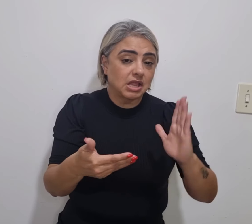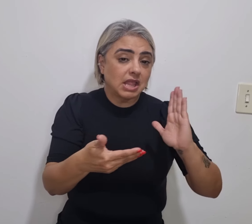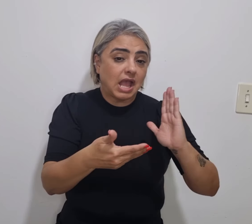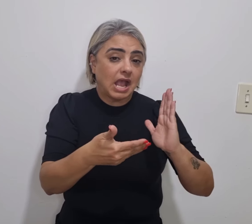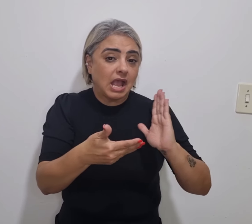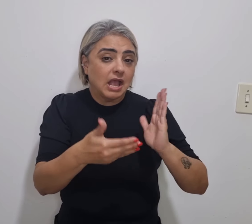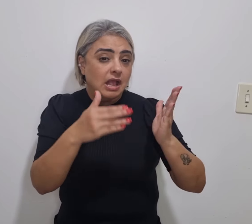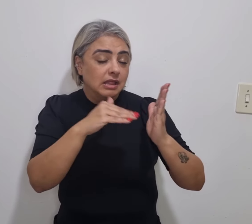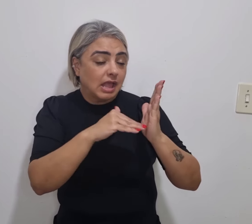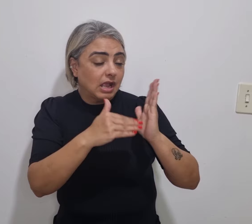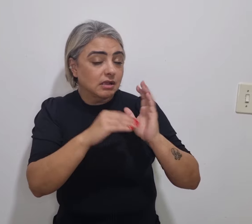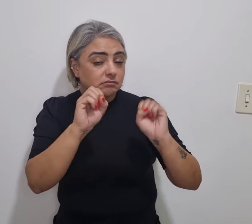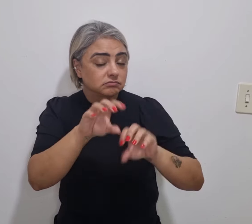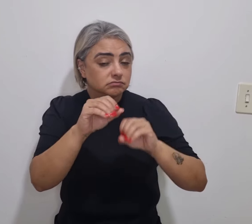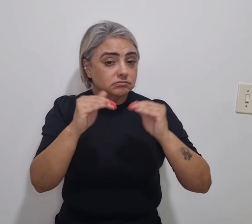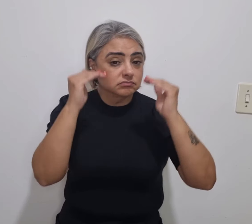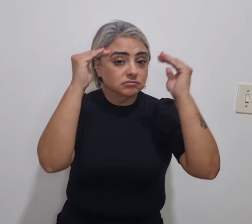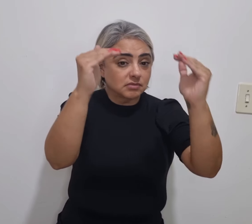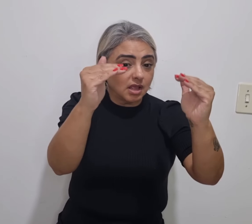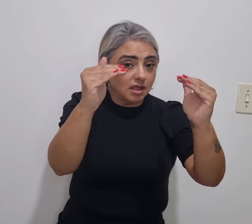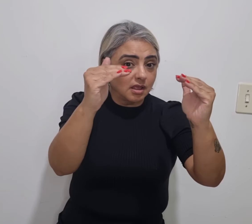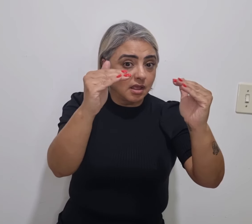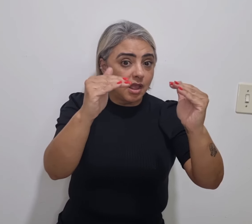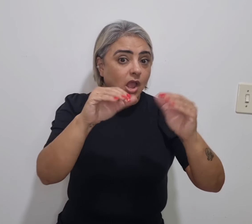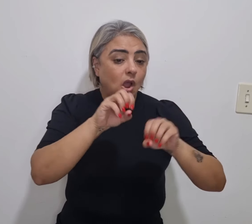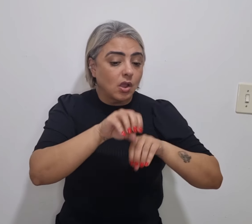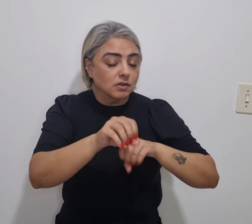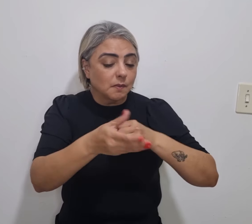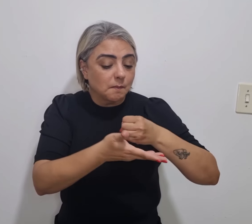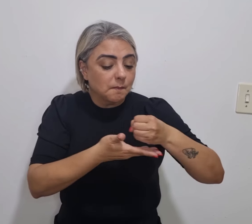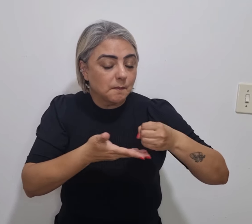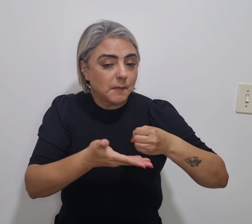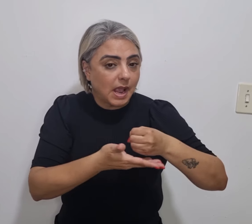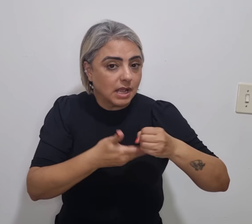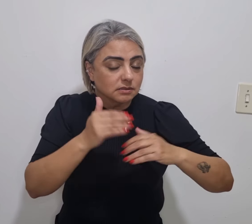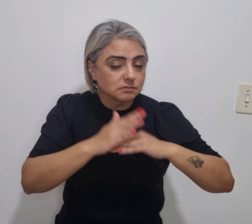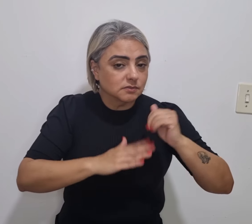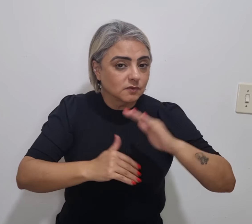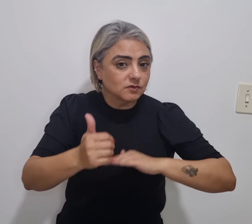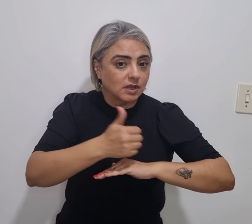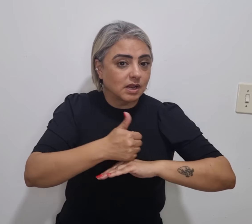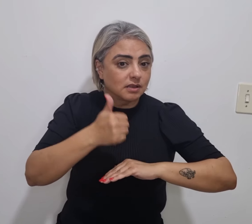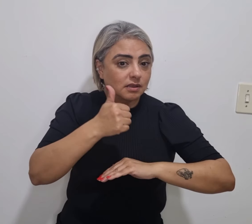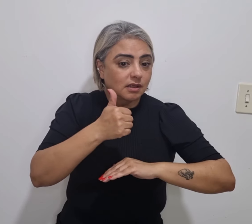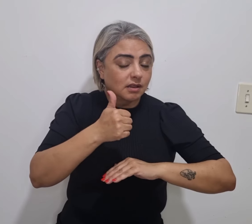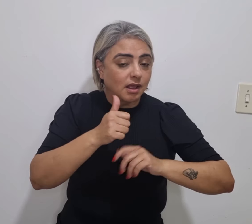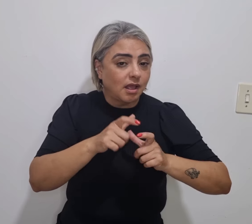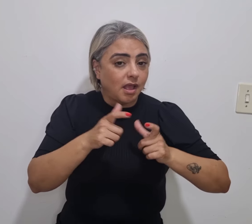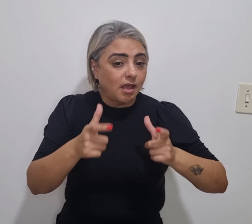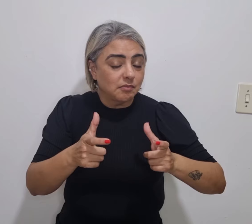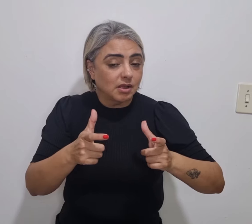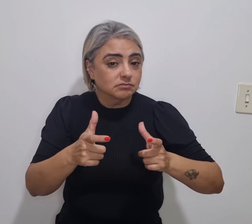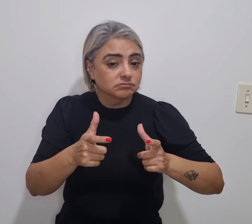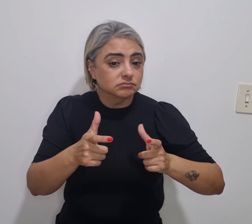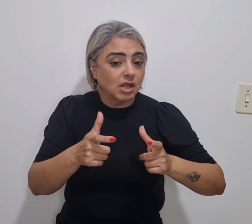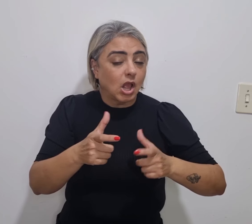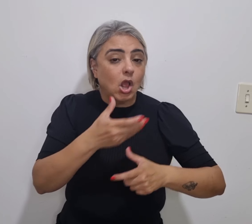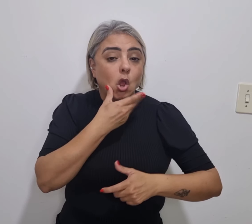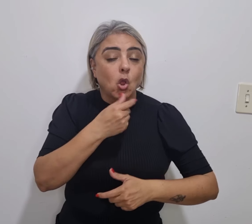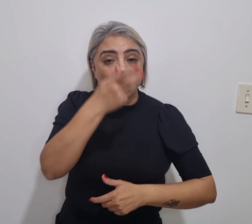Ensino Superior quanto na de Ensino Básico e Profissional, a grande maioria dos conselheiros